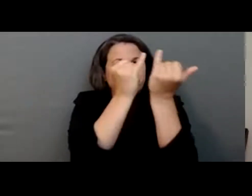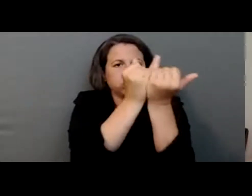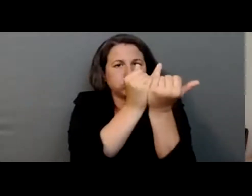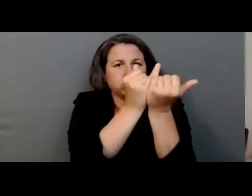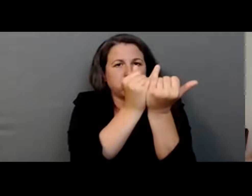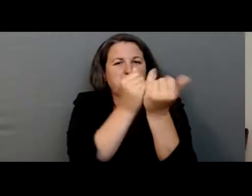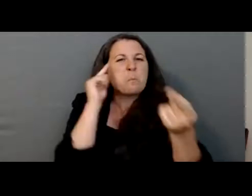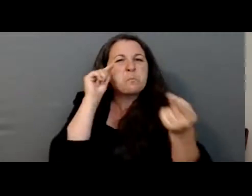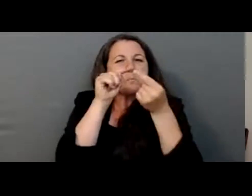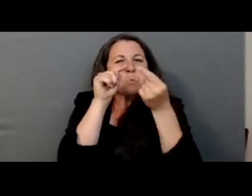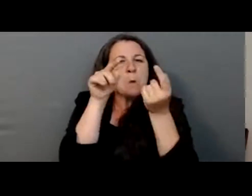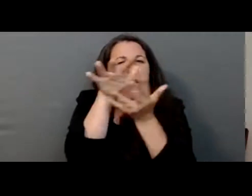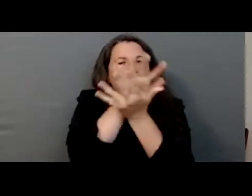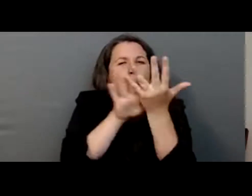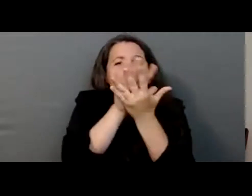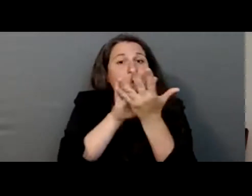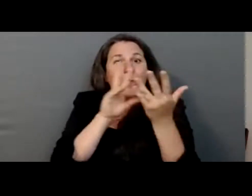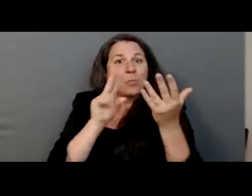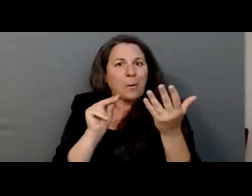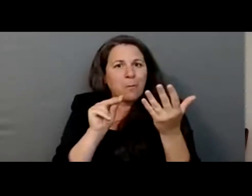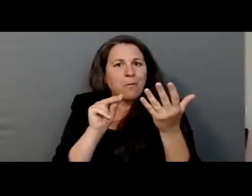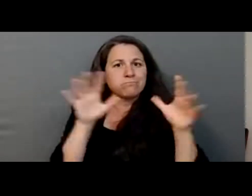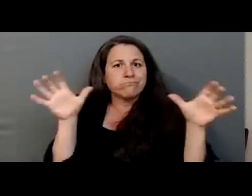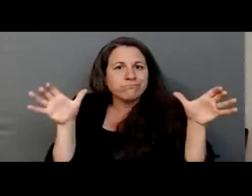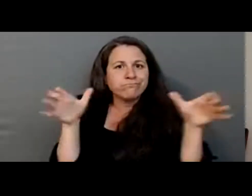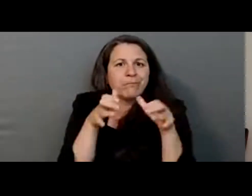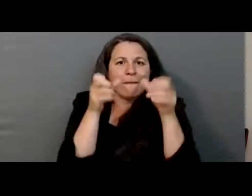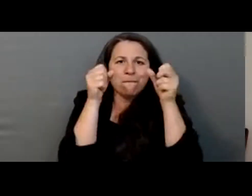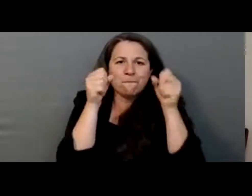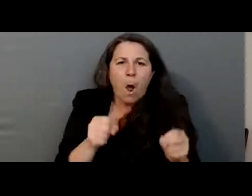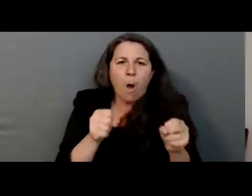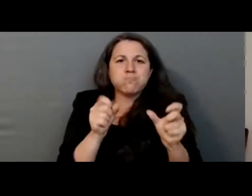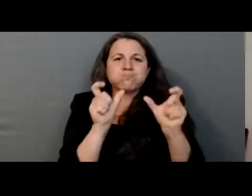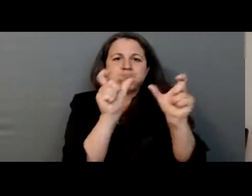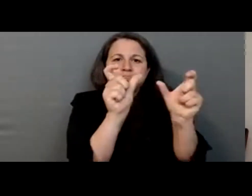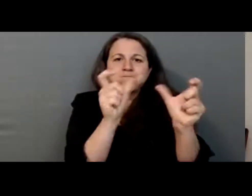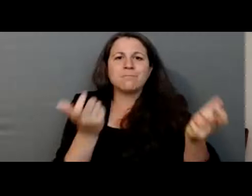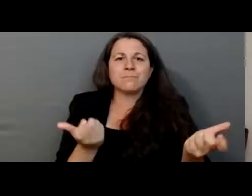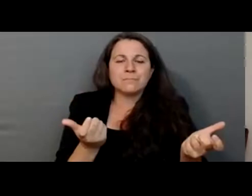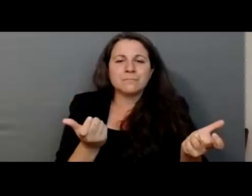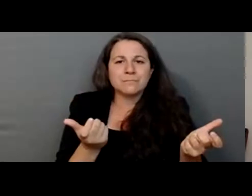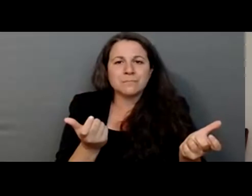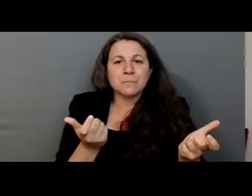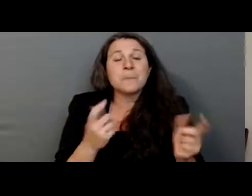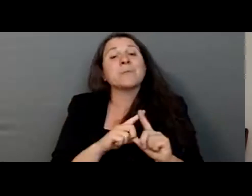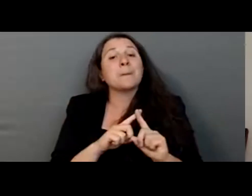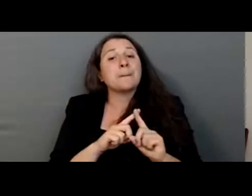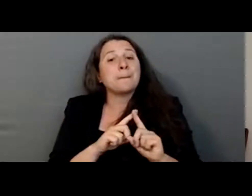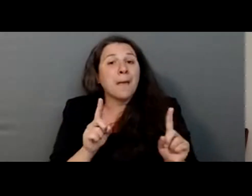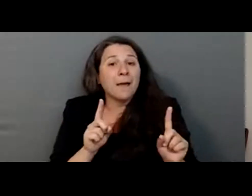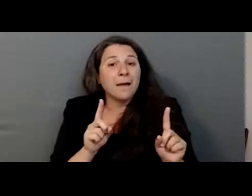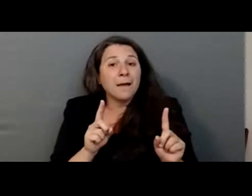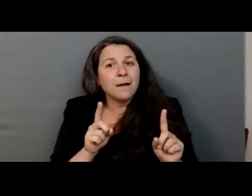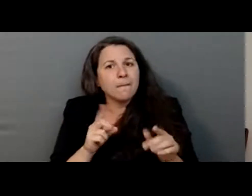mais de façon à renforcer justement les luttes les unes les autres. Mais en même temps, ça signifie